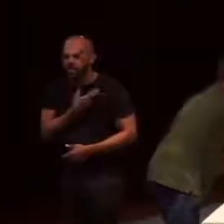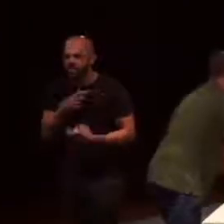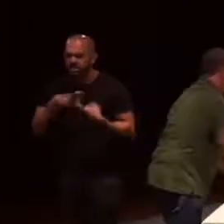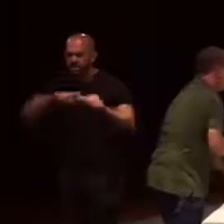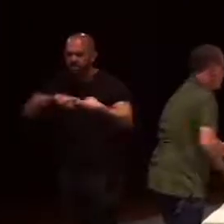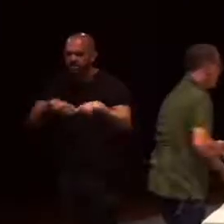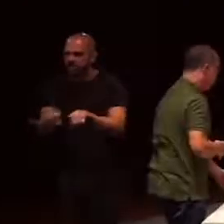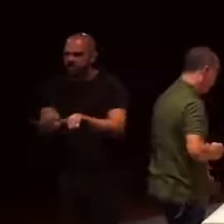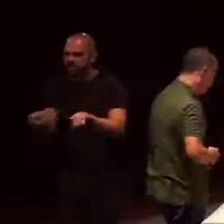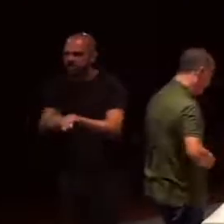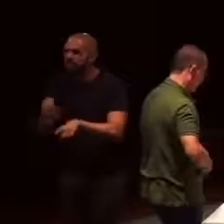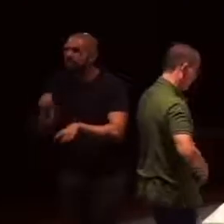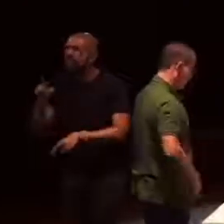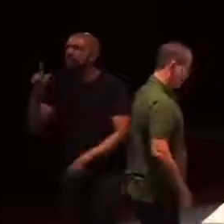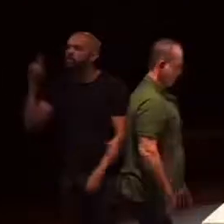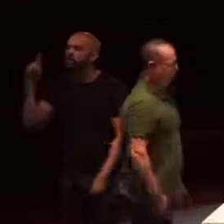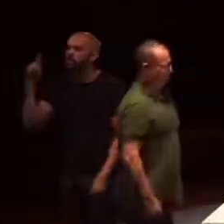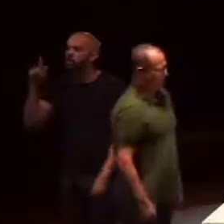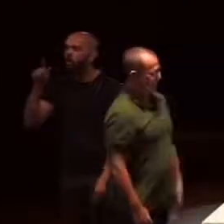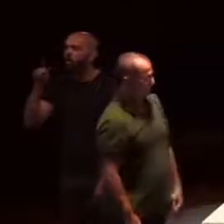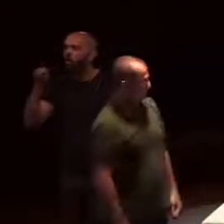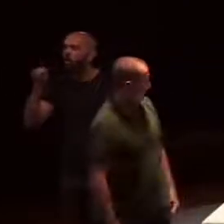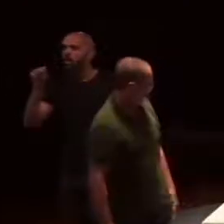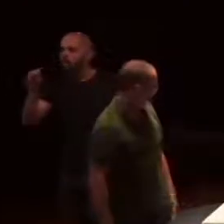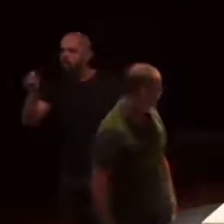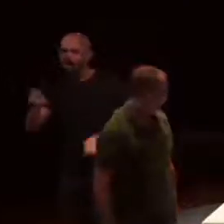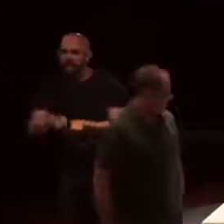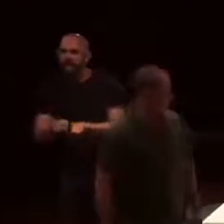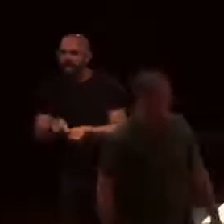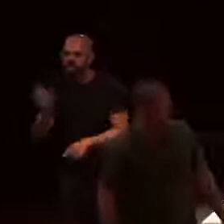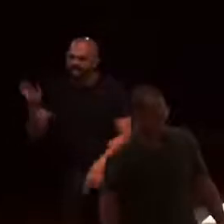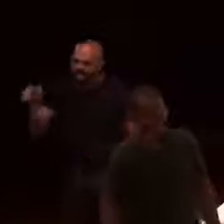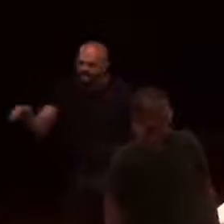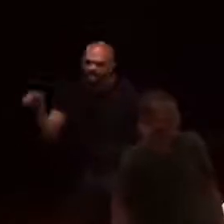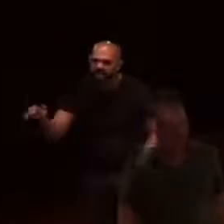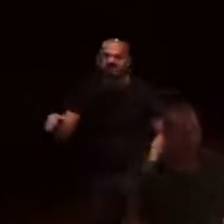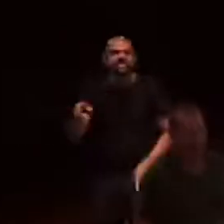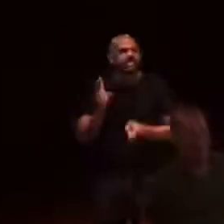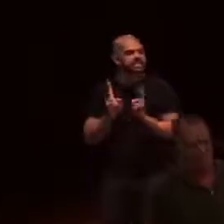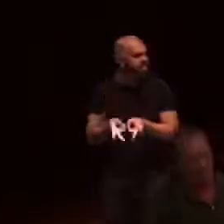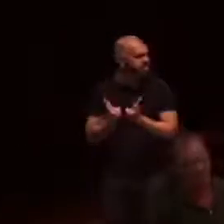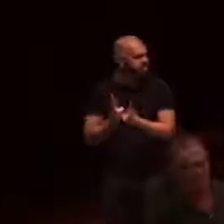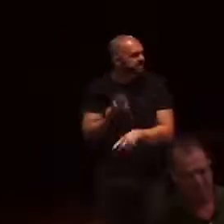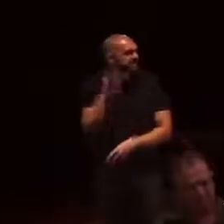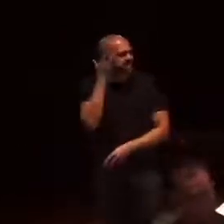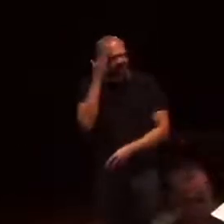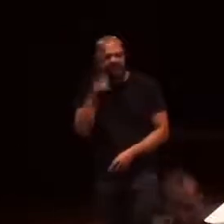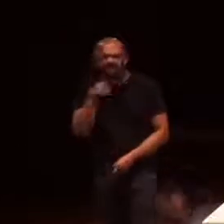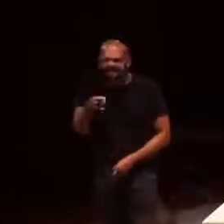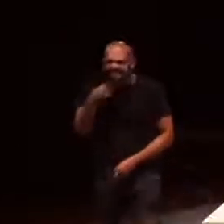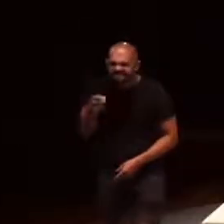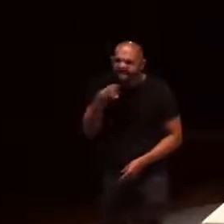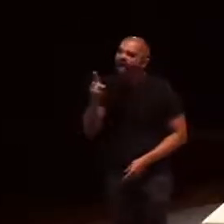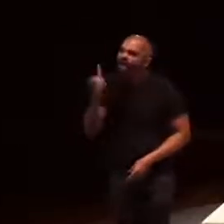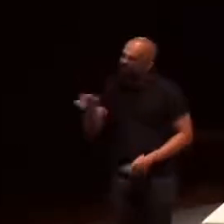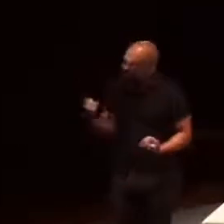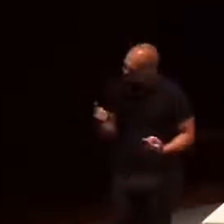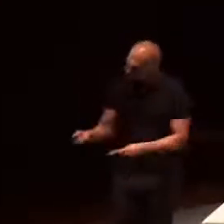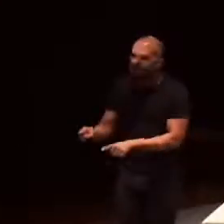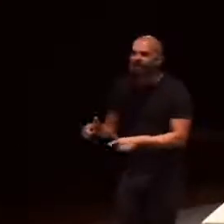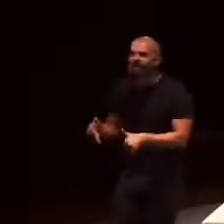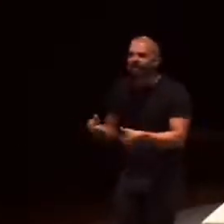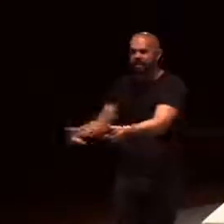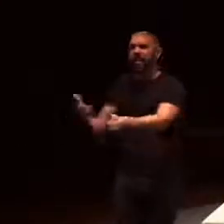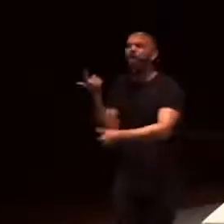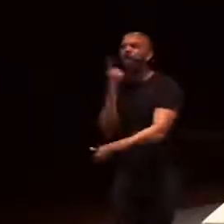Renan? Que veio lá de Goiás. O Aníbal cutucou sem Egmar não dá. E ele foi lá e deu um jeito e está